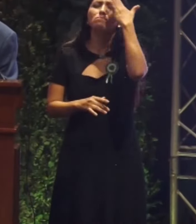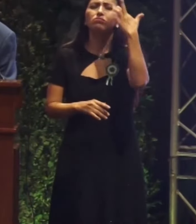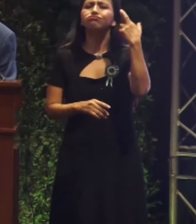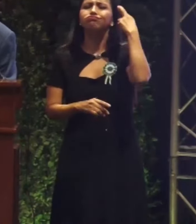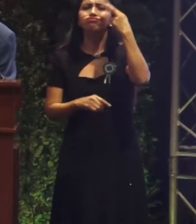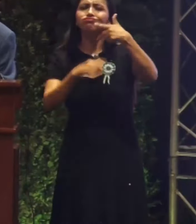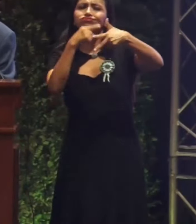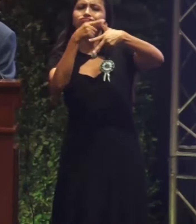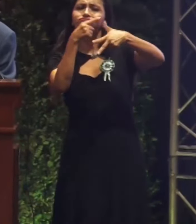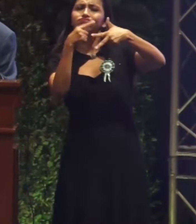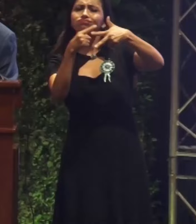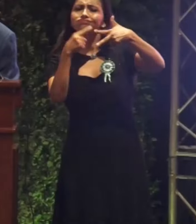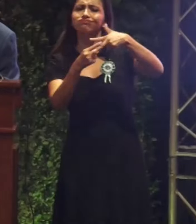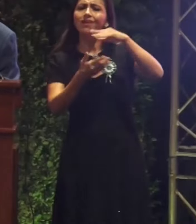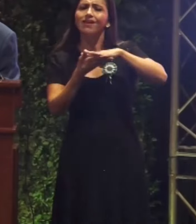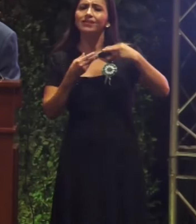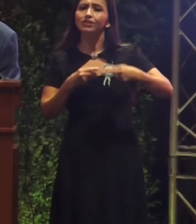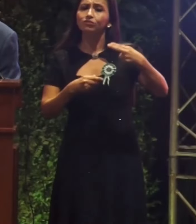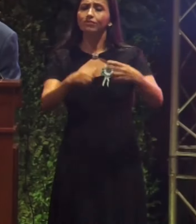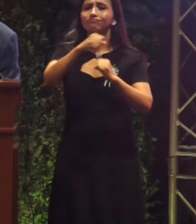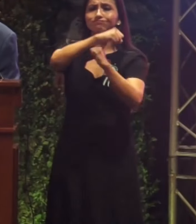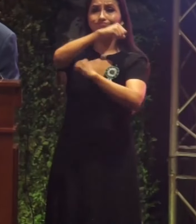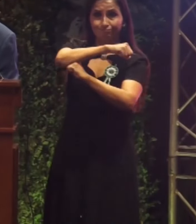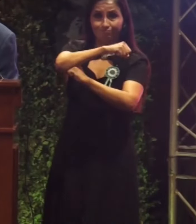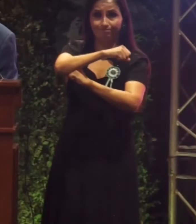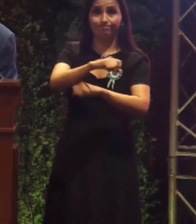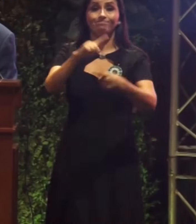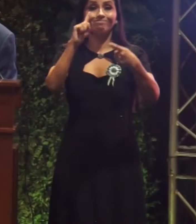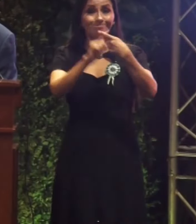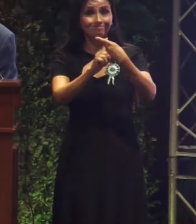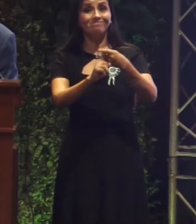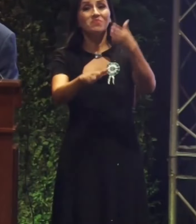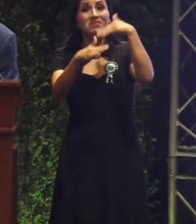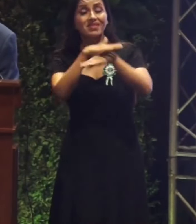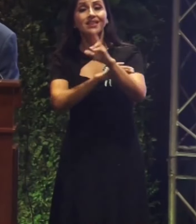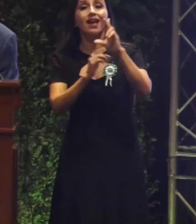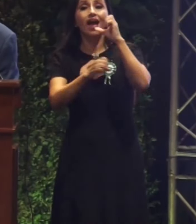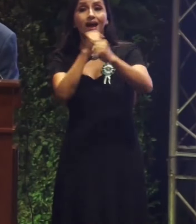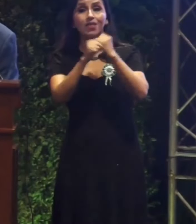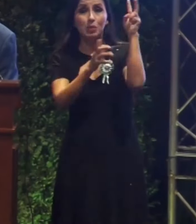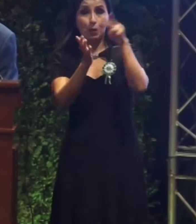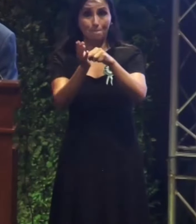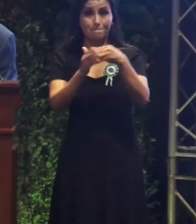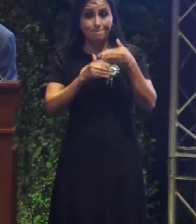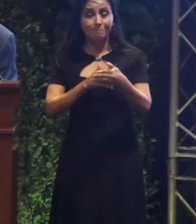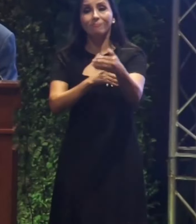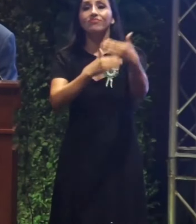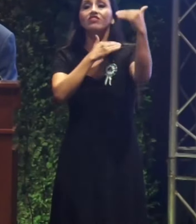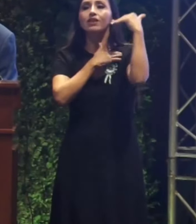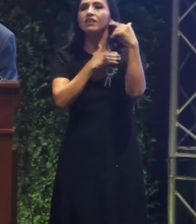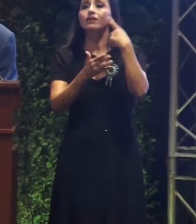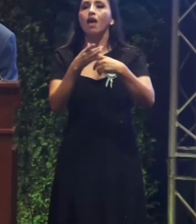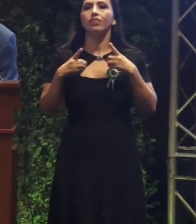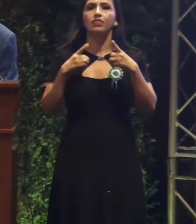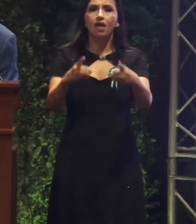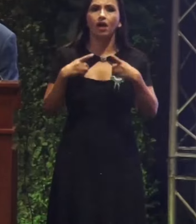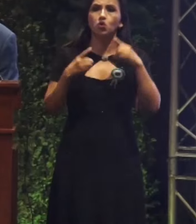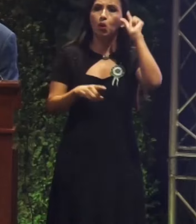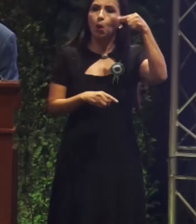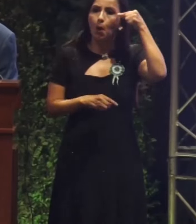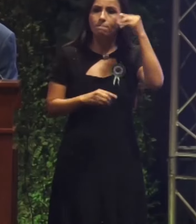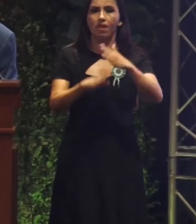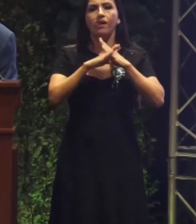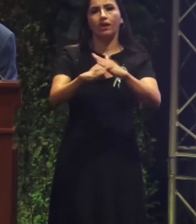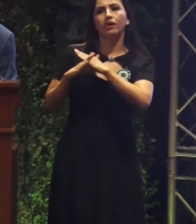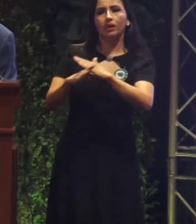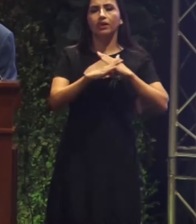tres hechos históricos. Entrado el siglo XX, desde este departamento se denunciaba que el gobierno